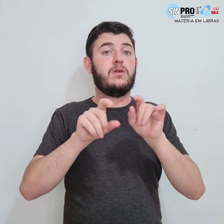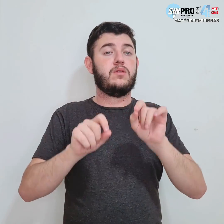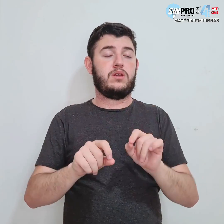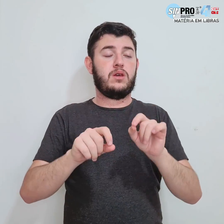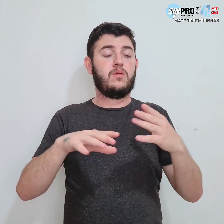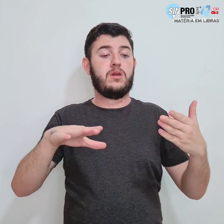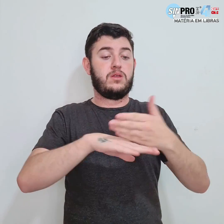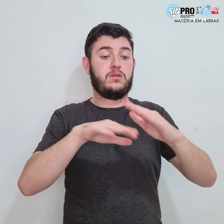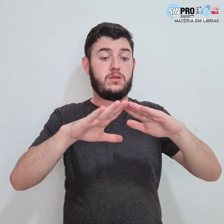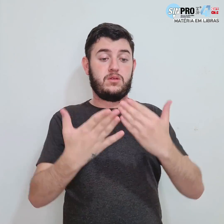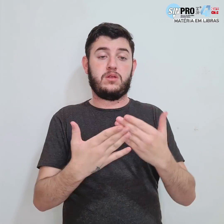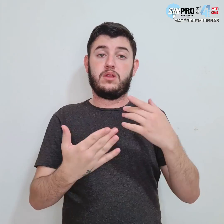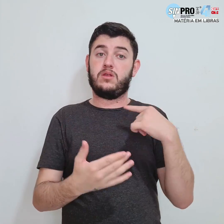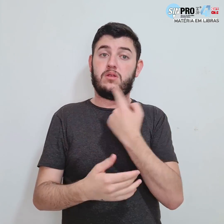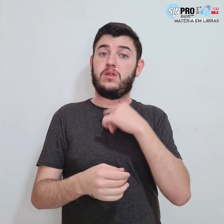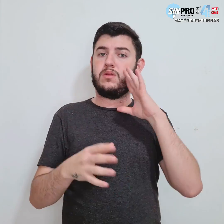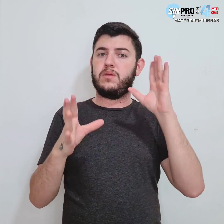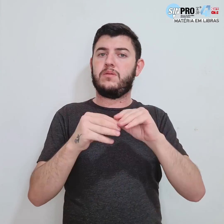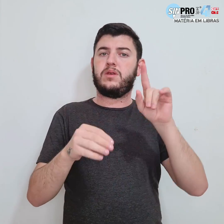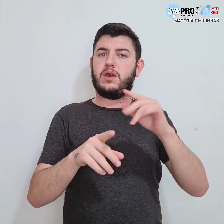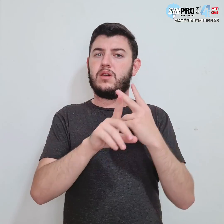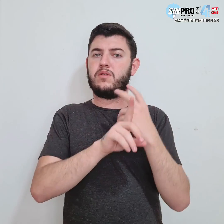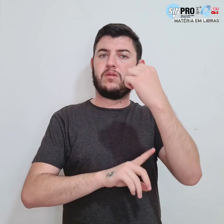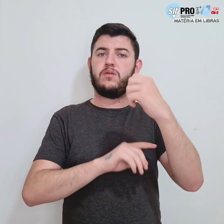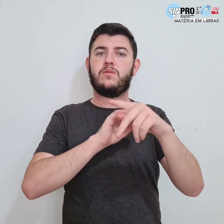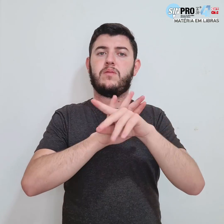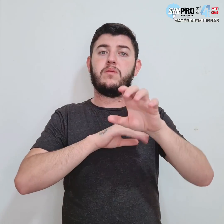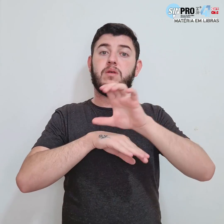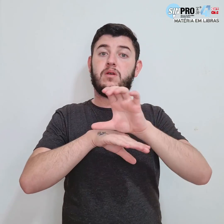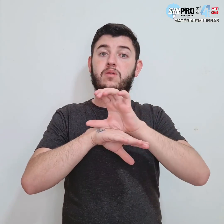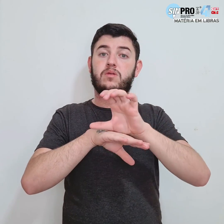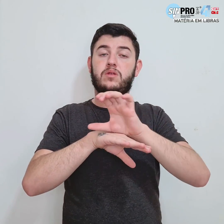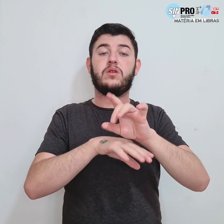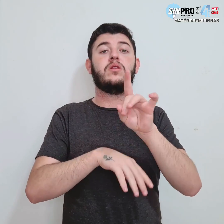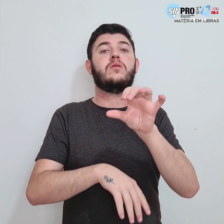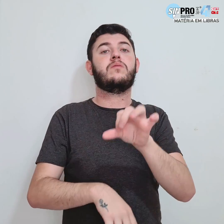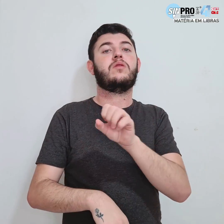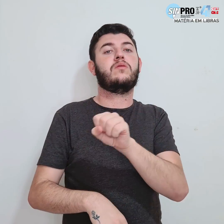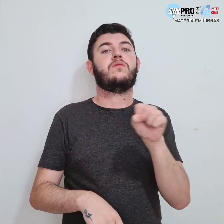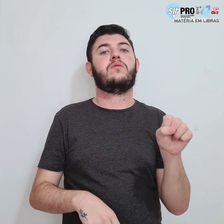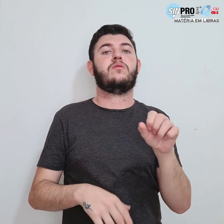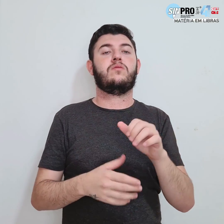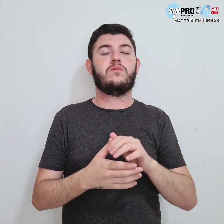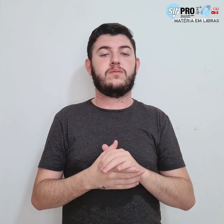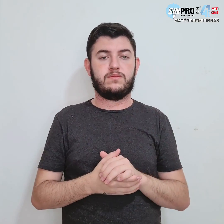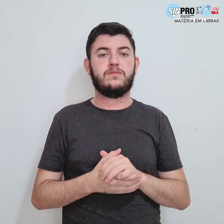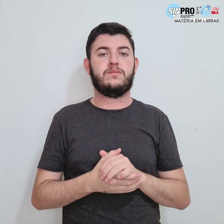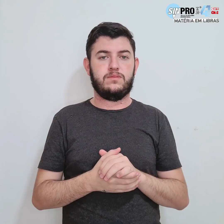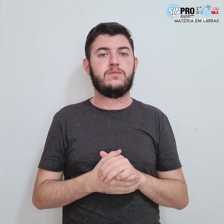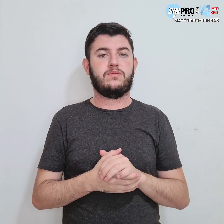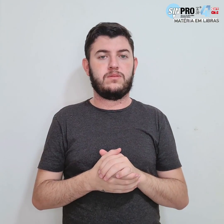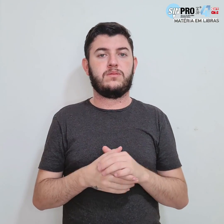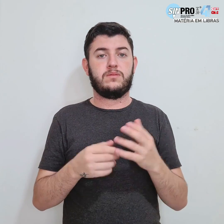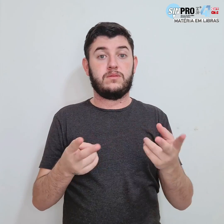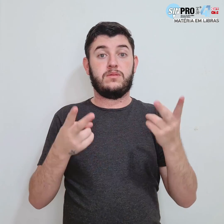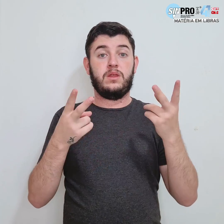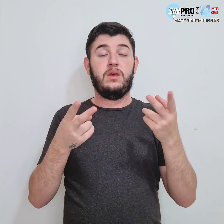do acesso à escola é uma das maiores conquistas civilizatórias da Constituição de 1988,